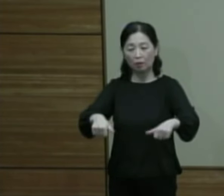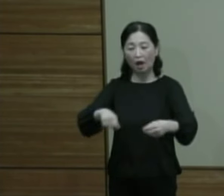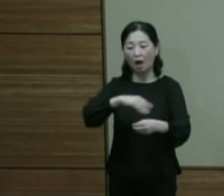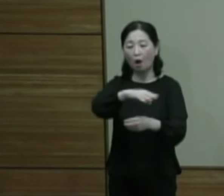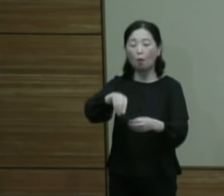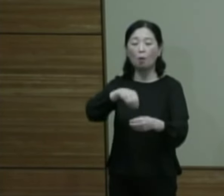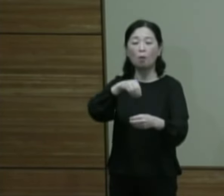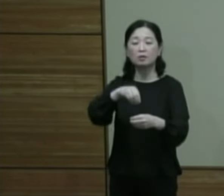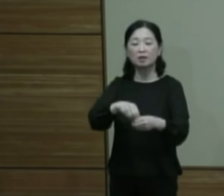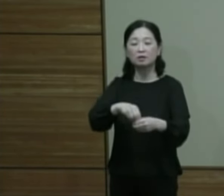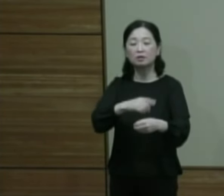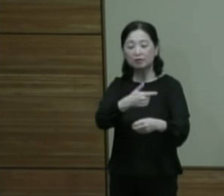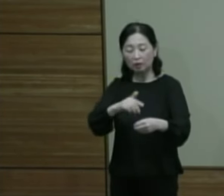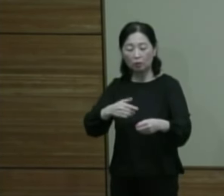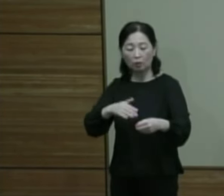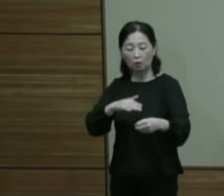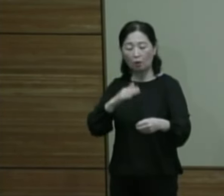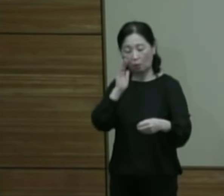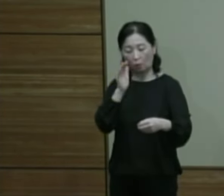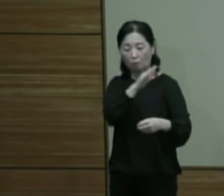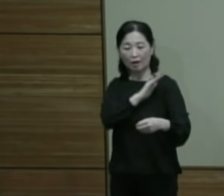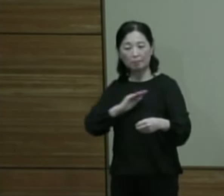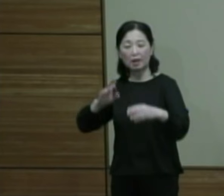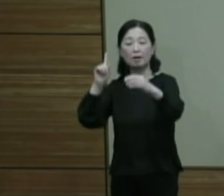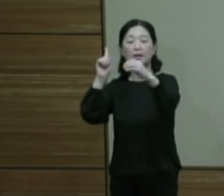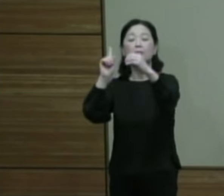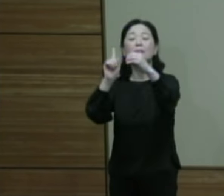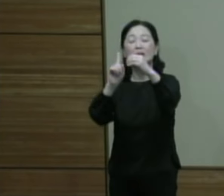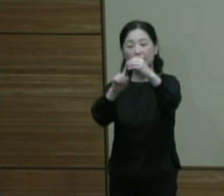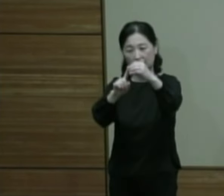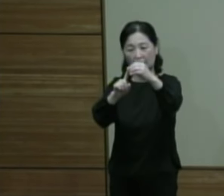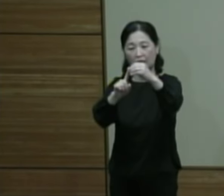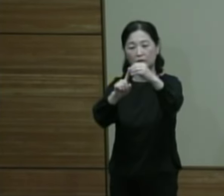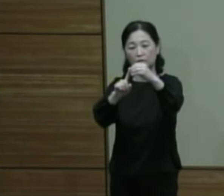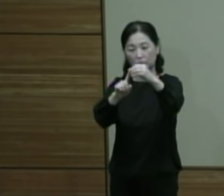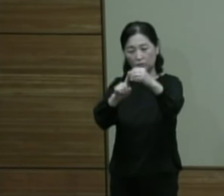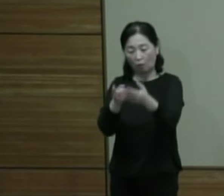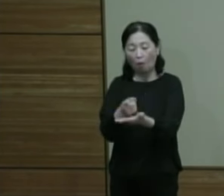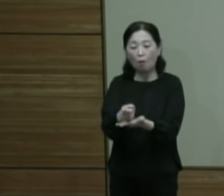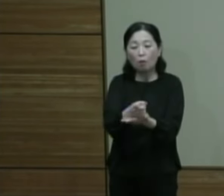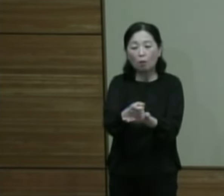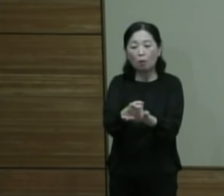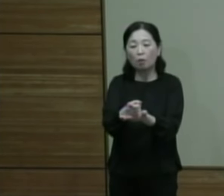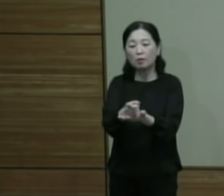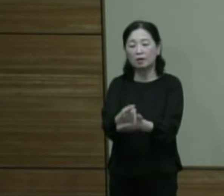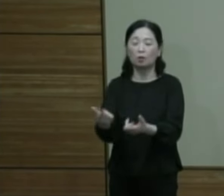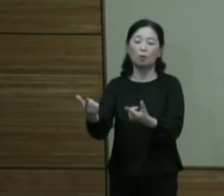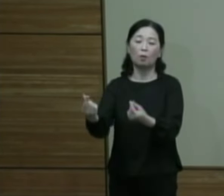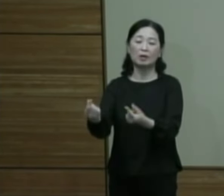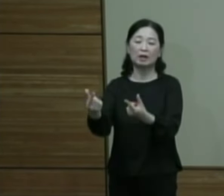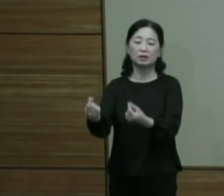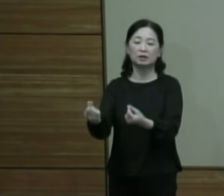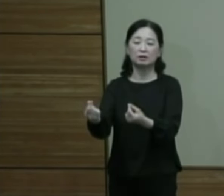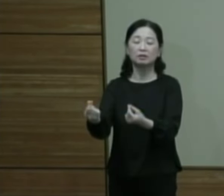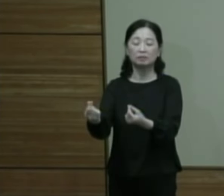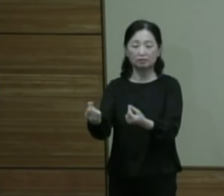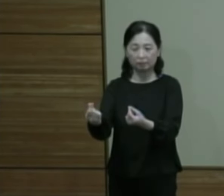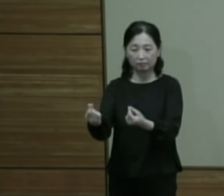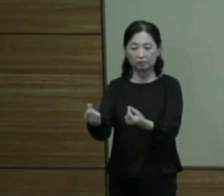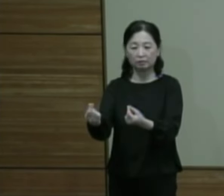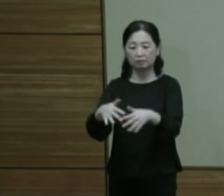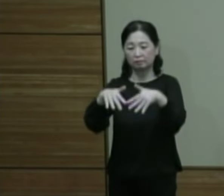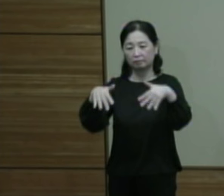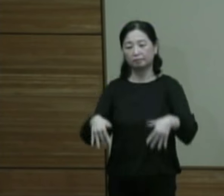私ども和歌山県が今目指している、あるいは県立近代美術館が目指している方向性と非常にフィットする組織